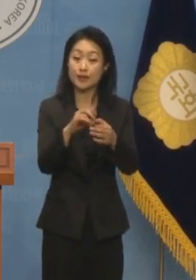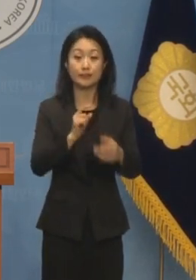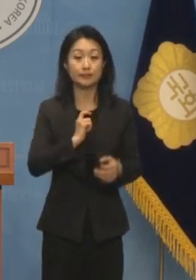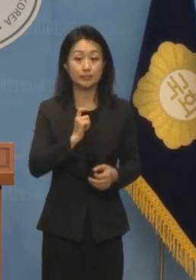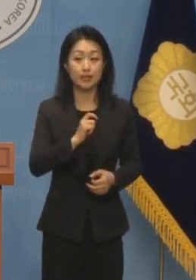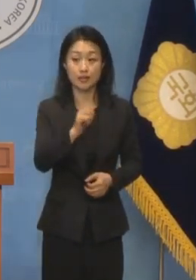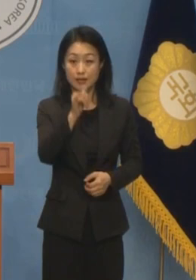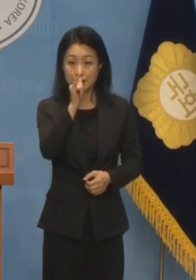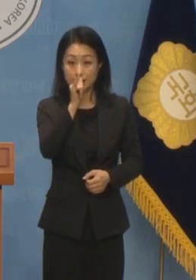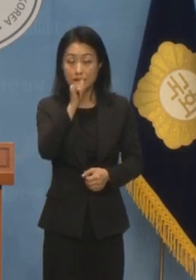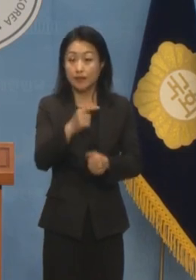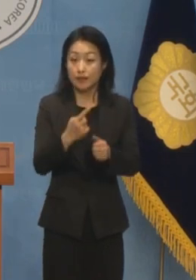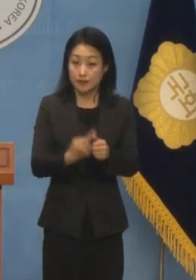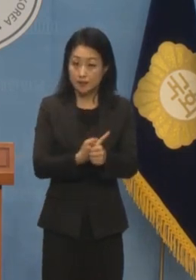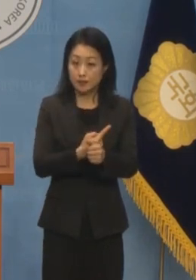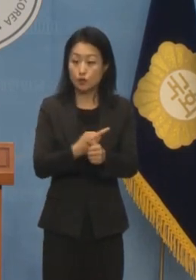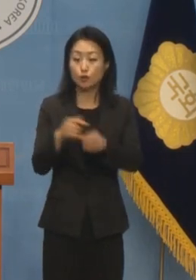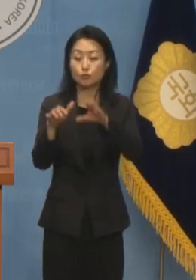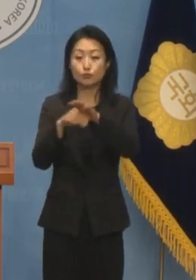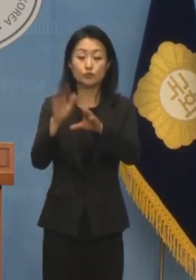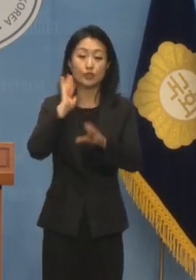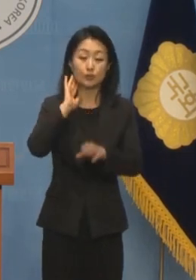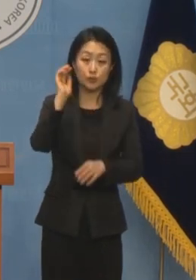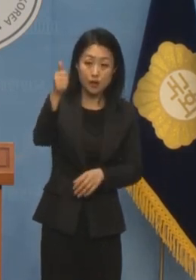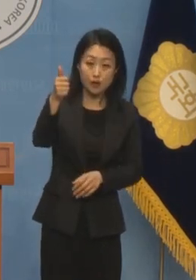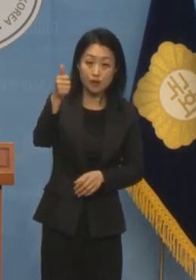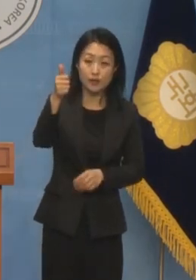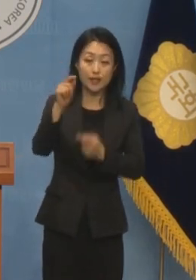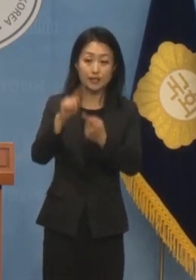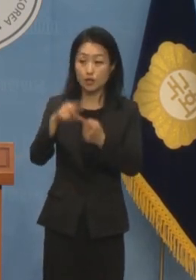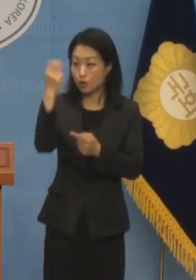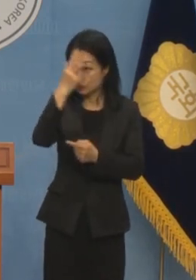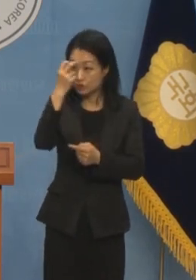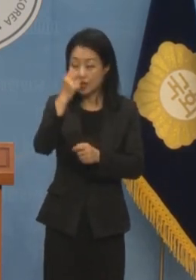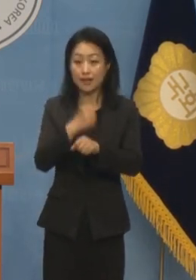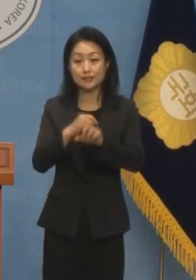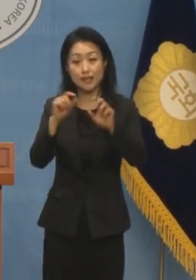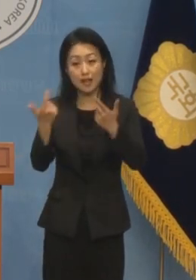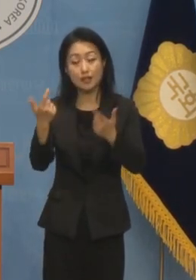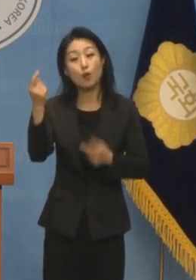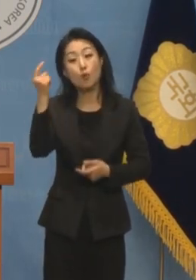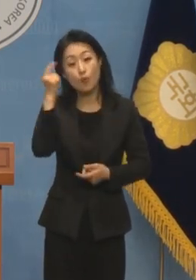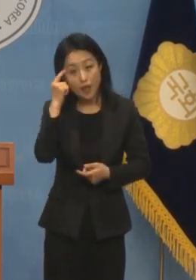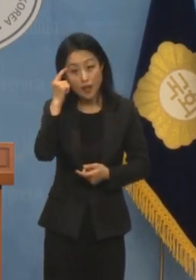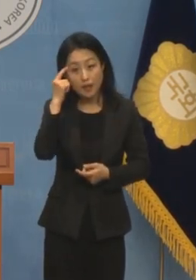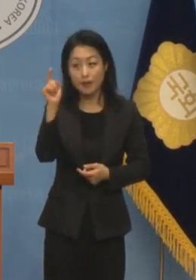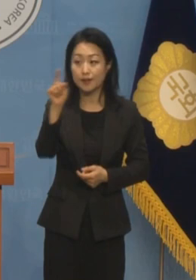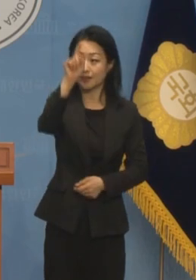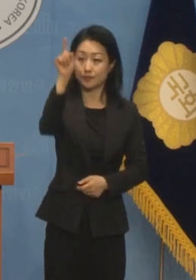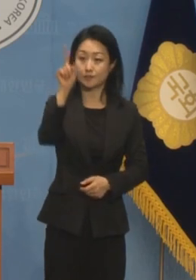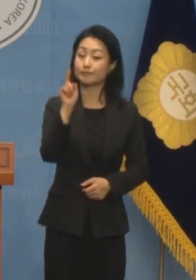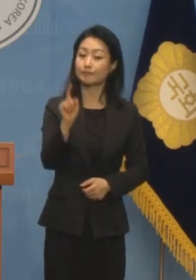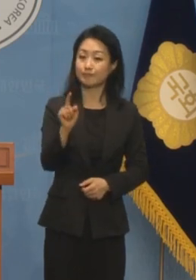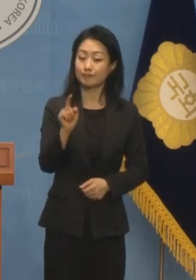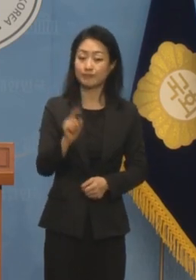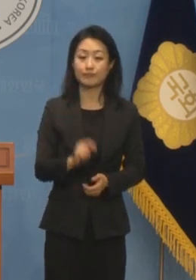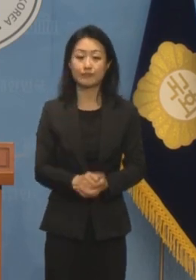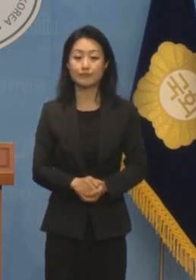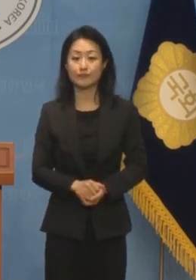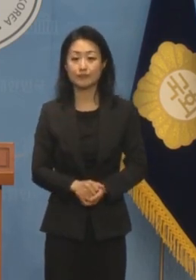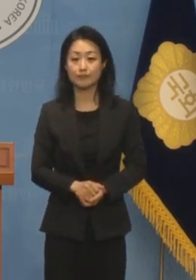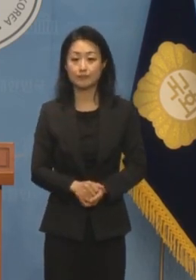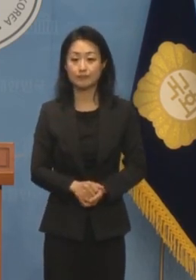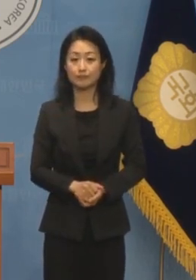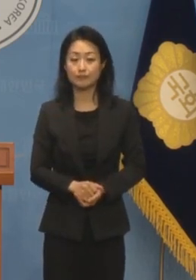것입니다. 그렇다라고 하면 왜 문재인 대통령에 대해서는 수사를 하지 않는가 라는 질문을 할 수밖에